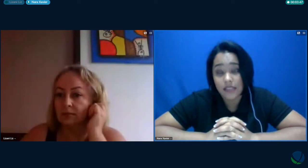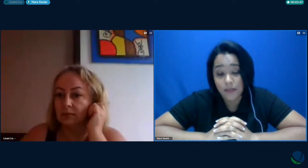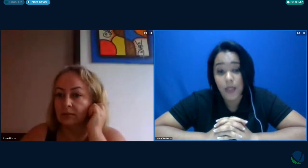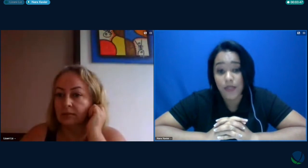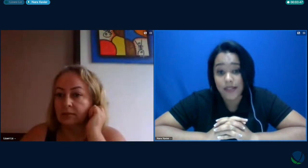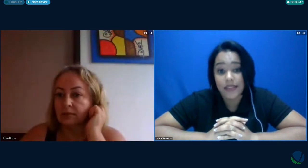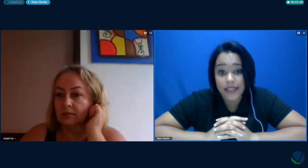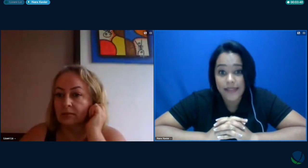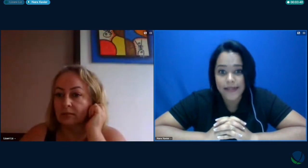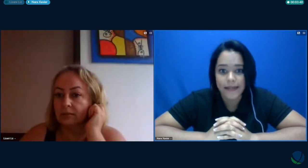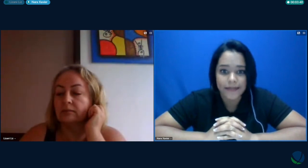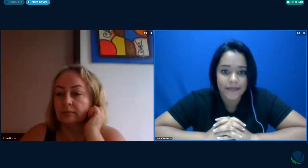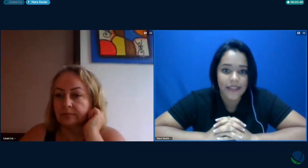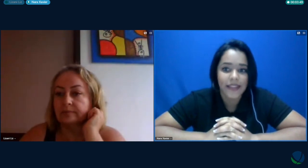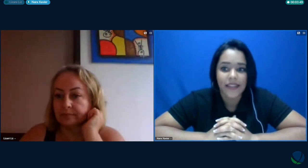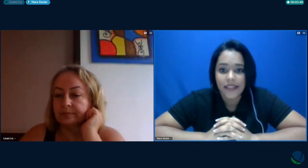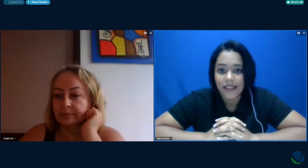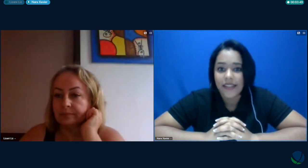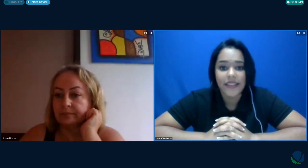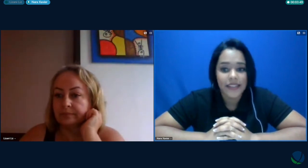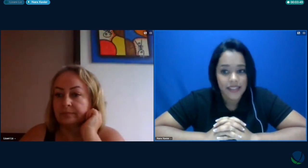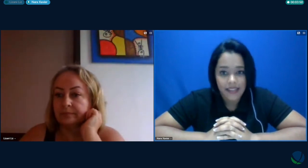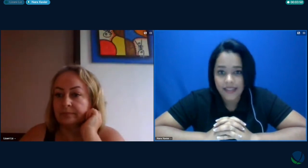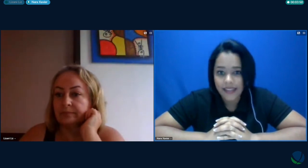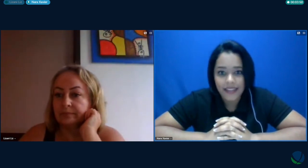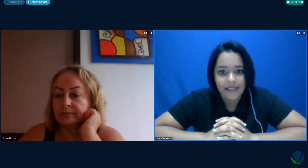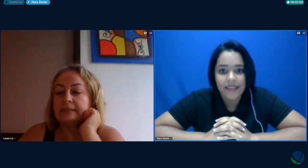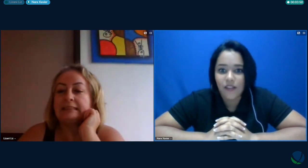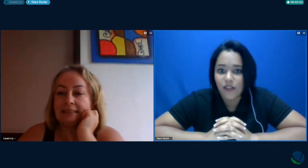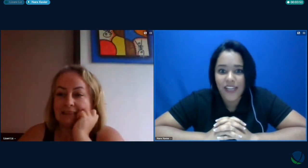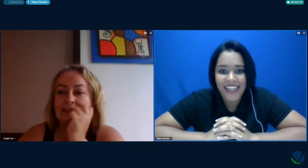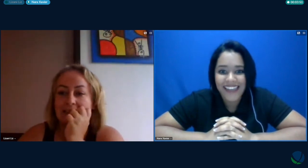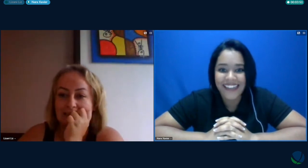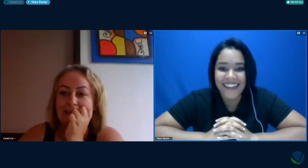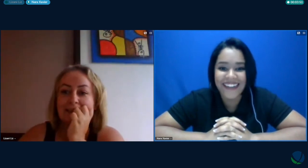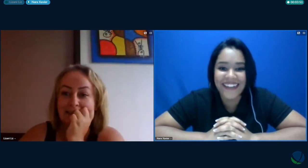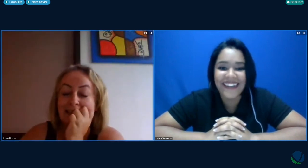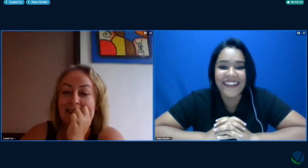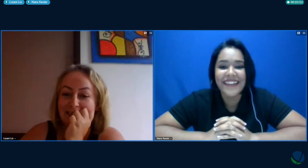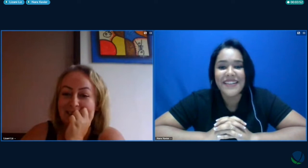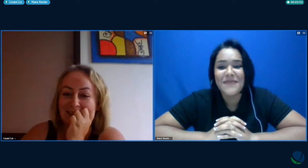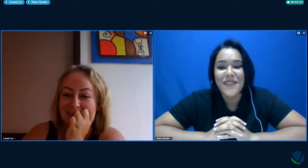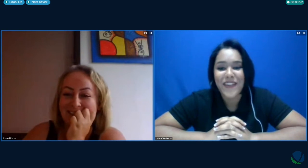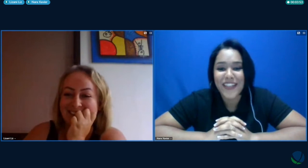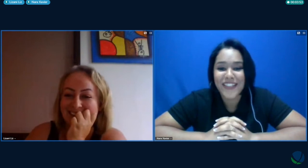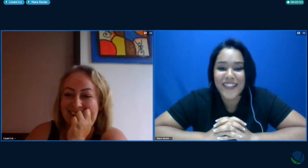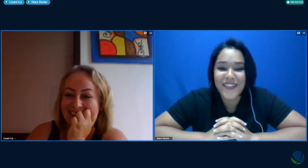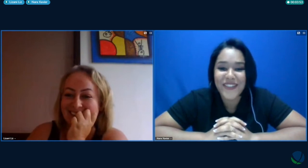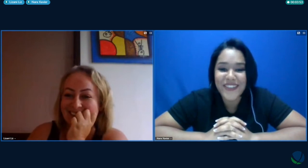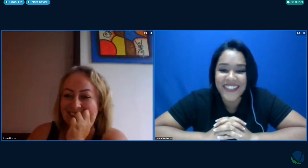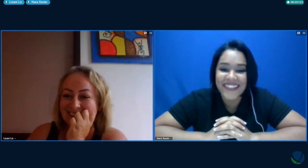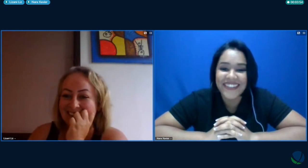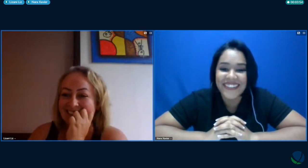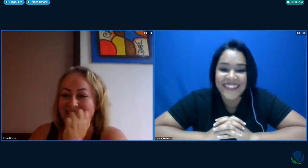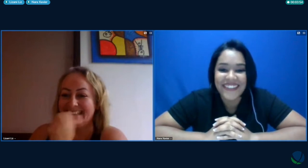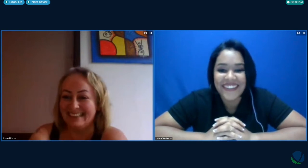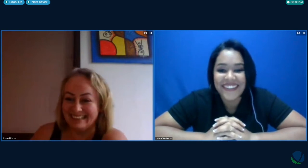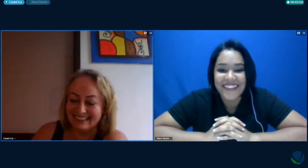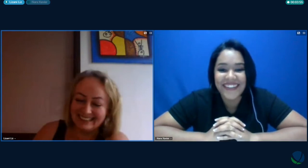não tivesse ido com essa licença, ia ser assim, correria. Eu corrigi tudo.